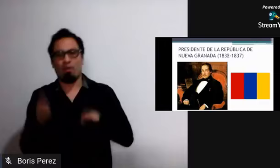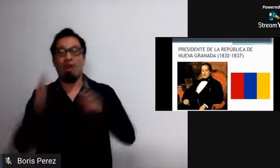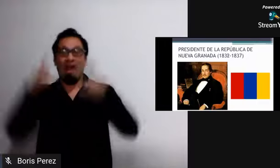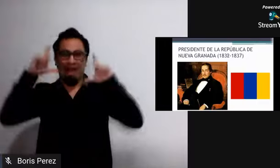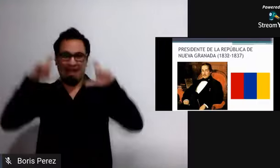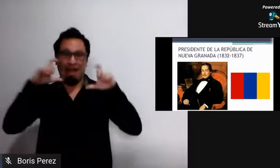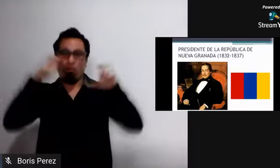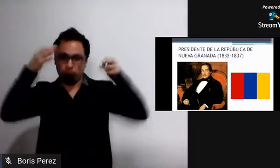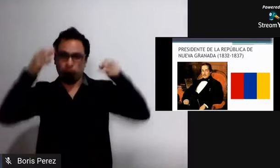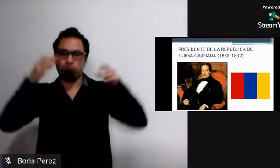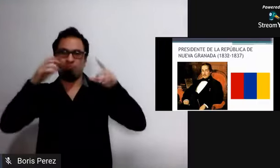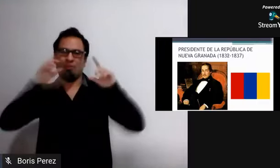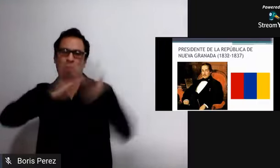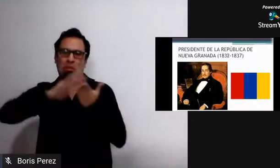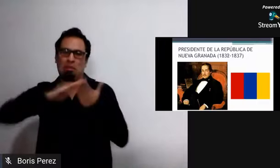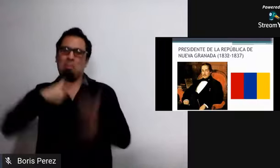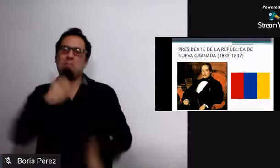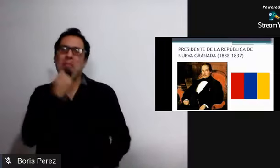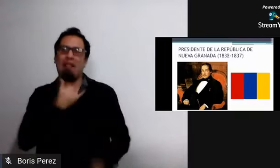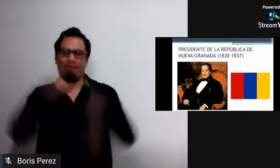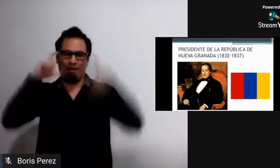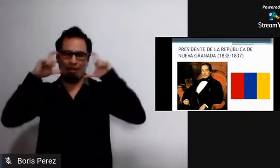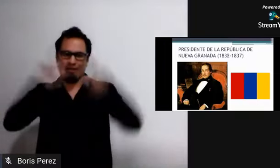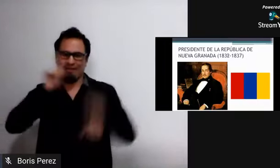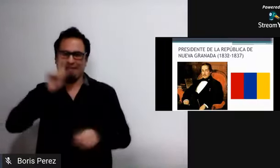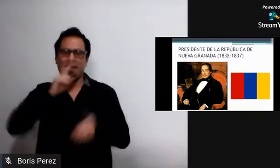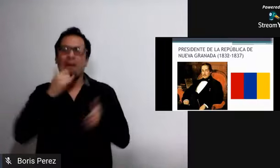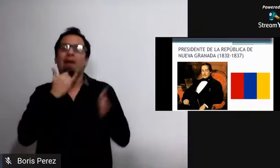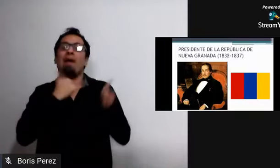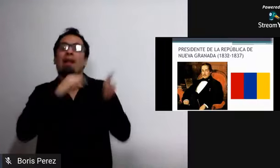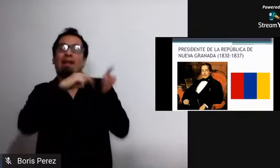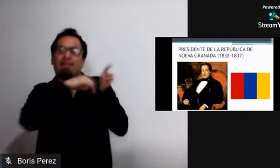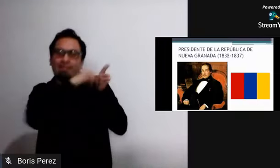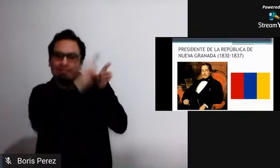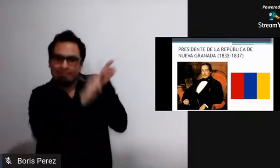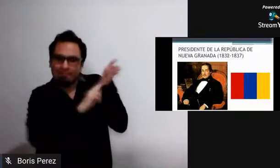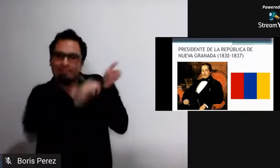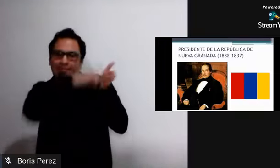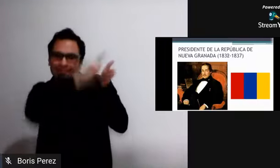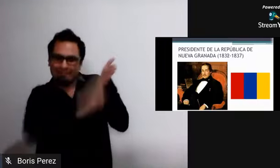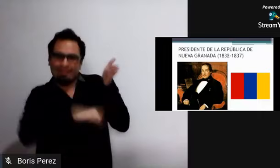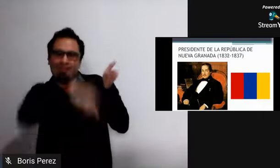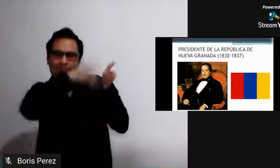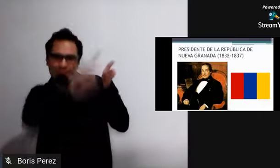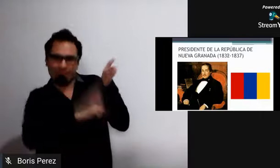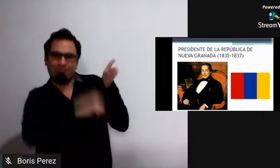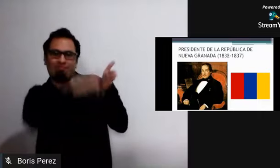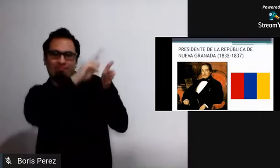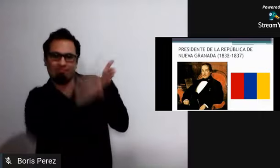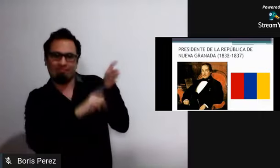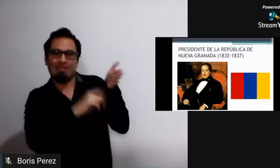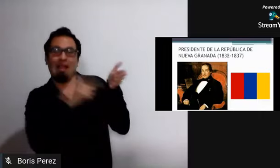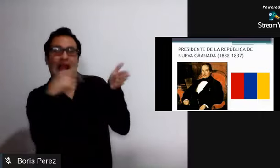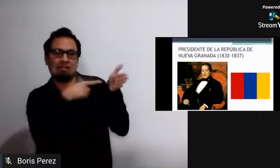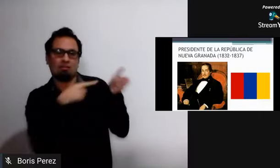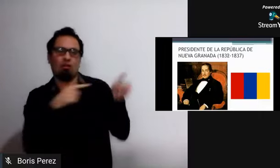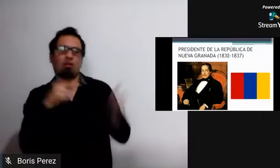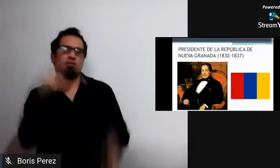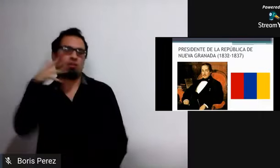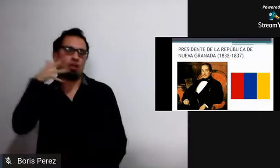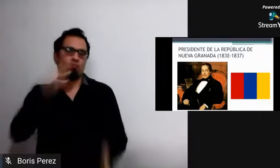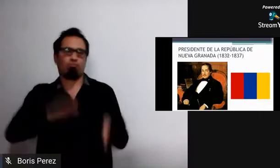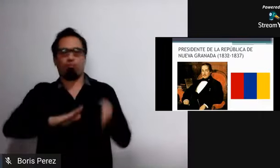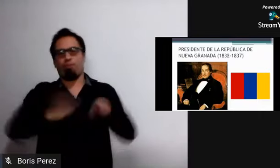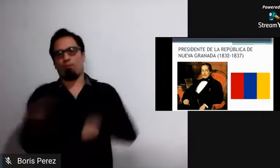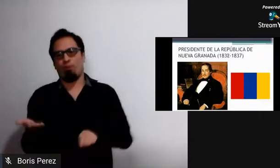1837 y falleció de causas naturales. Esto no es una foto como lo ven, es una pintura que